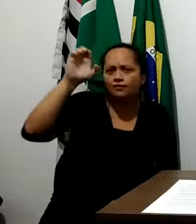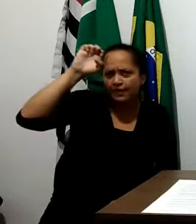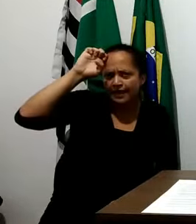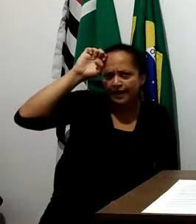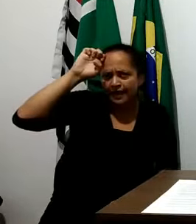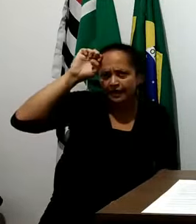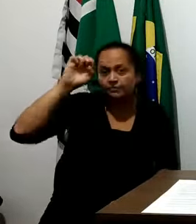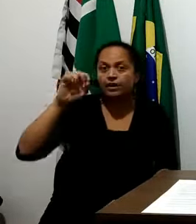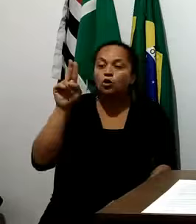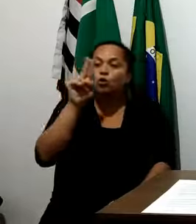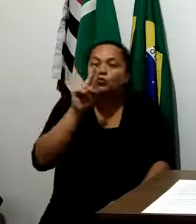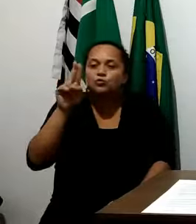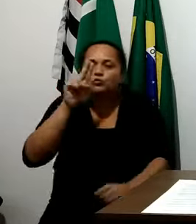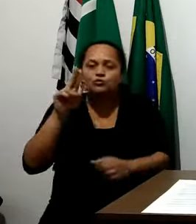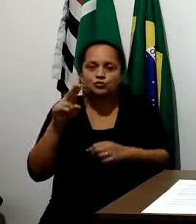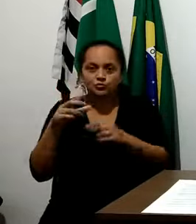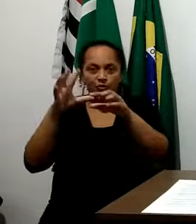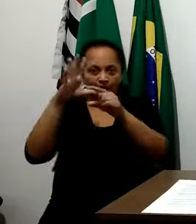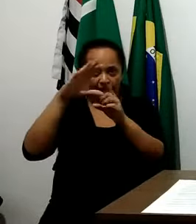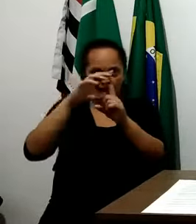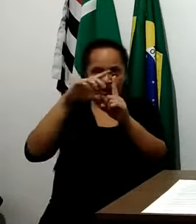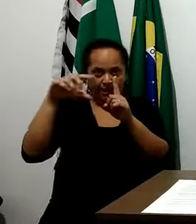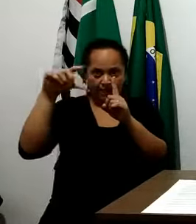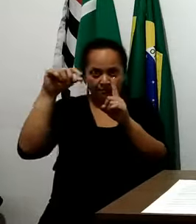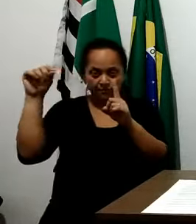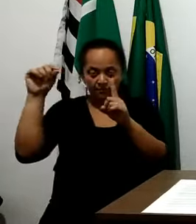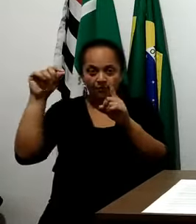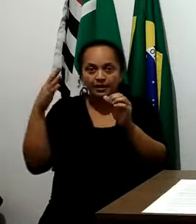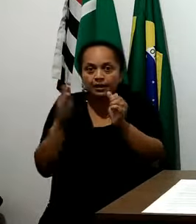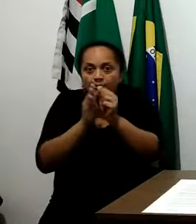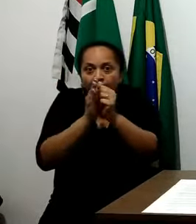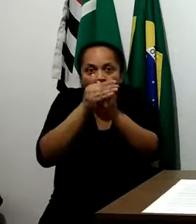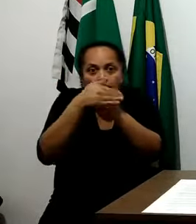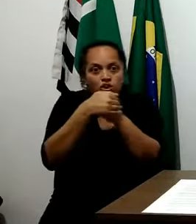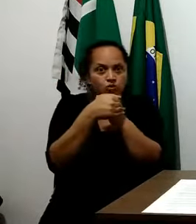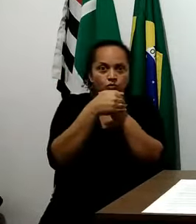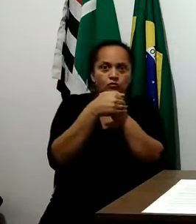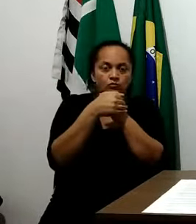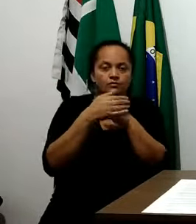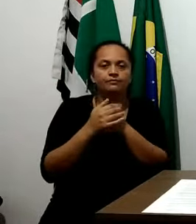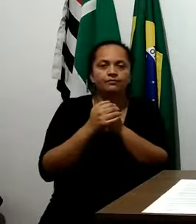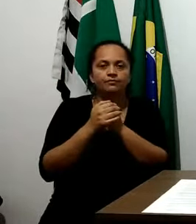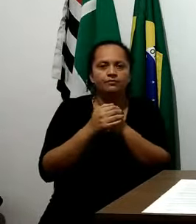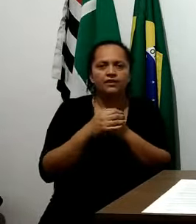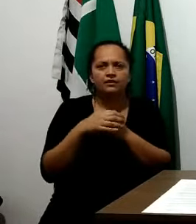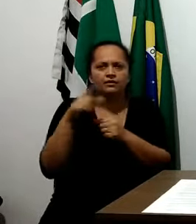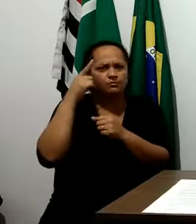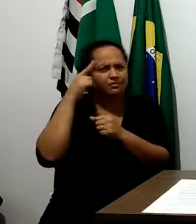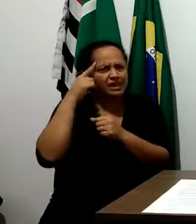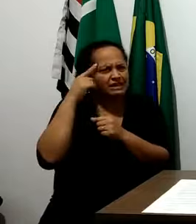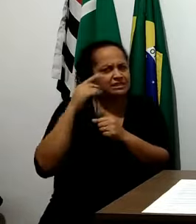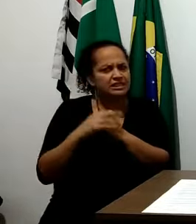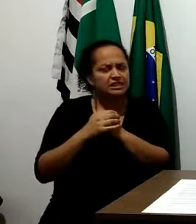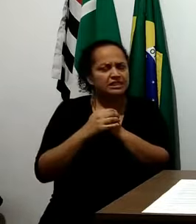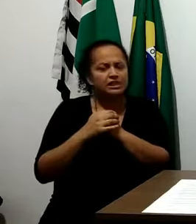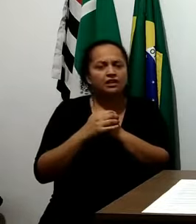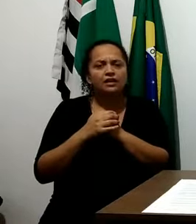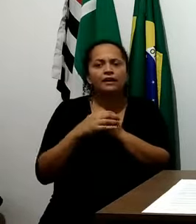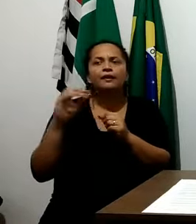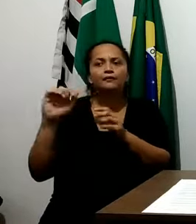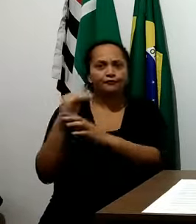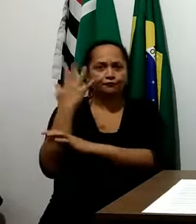momento onde a figueira é utilizada. E olha que interessante. A figueira, ela produz figos, que é